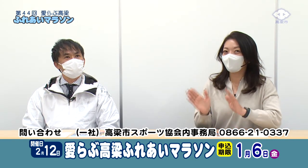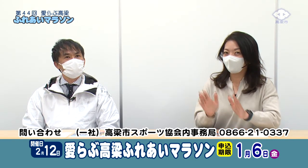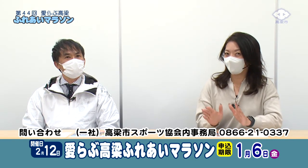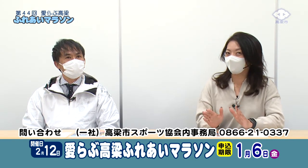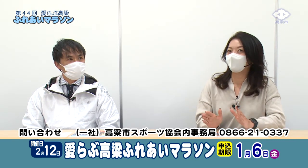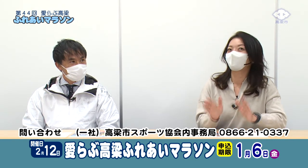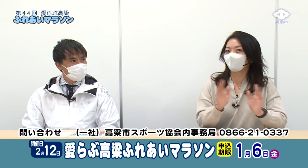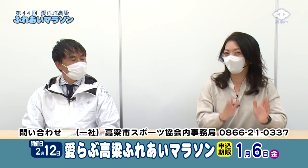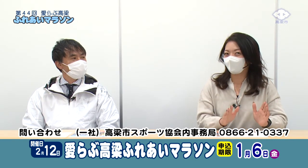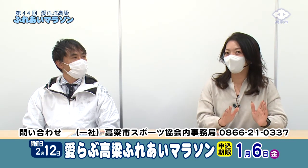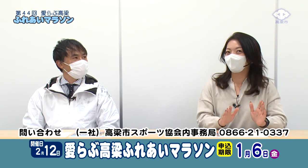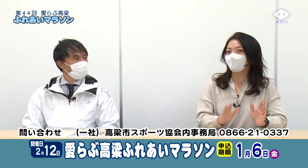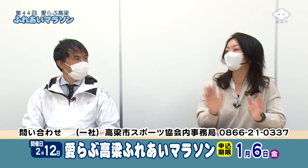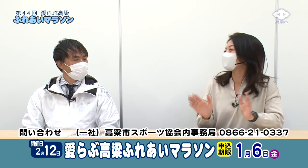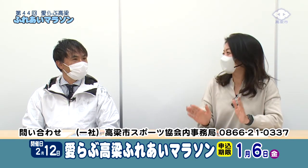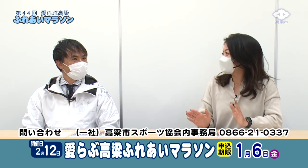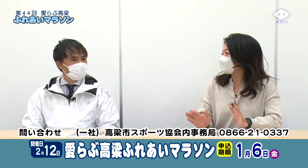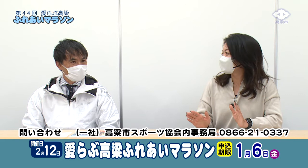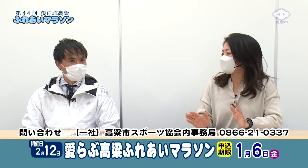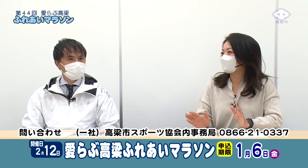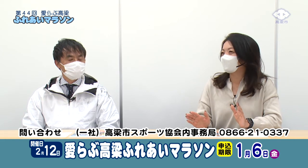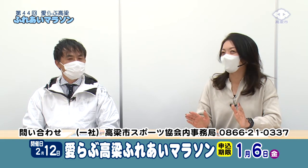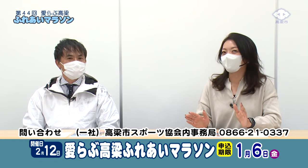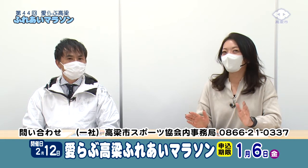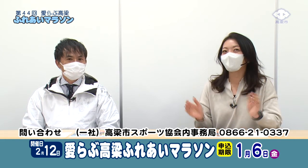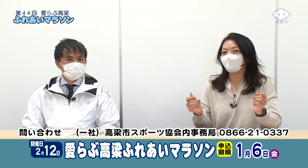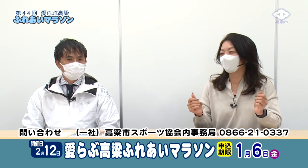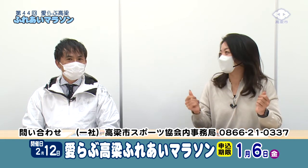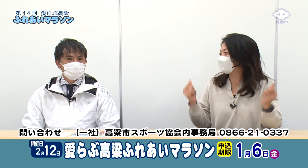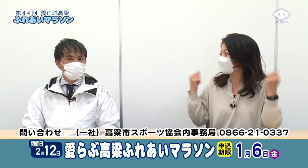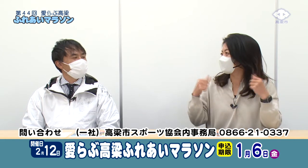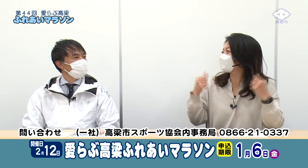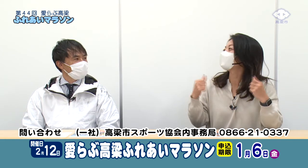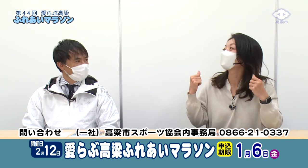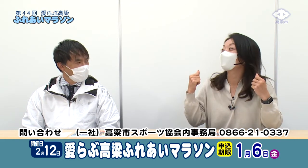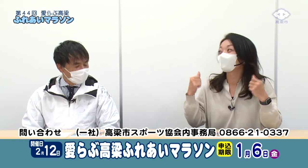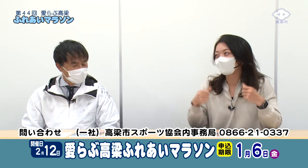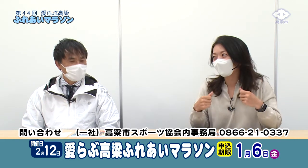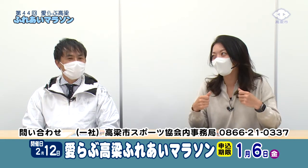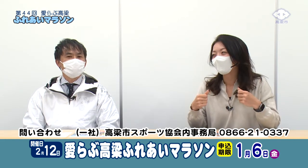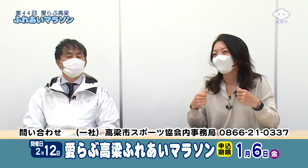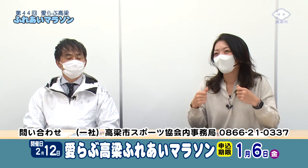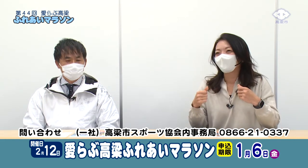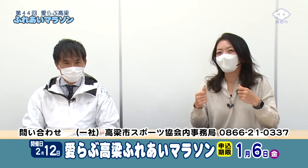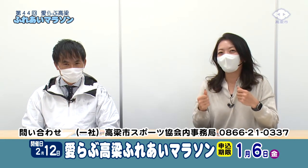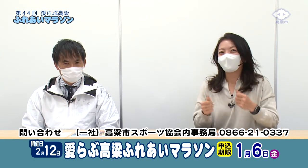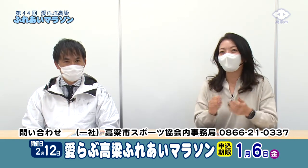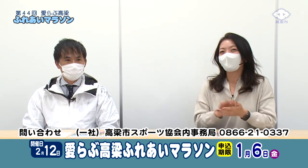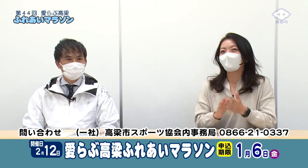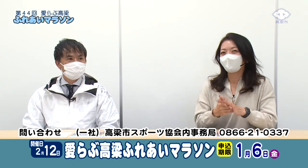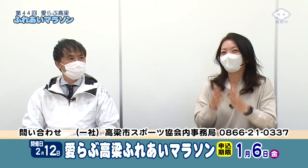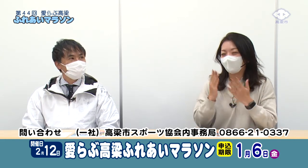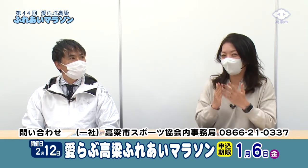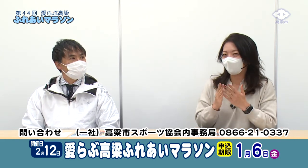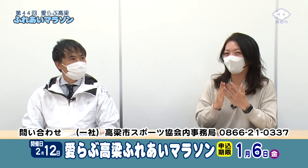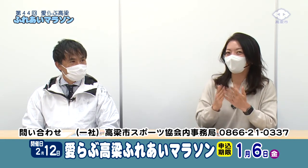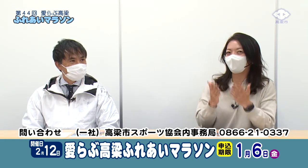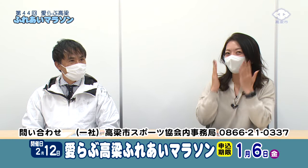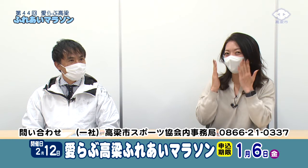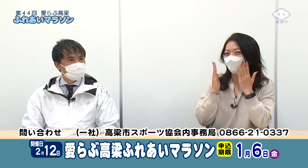さん、選手の皆さん、まあ、どちらもね、皆さんこう寒いでしょうから、ちゃんと来ていただいて、はい、またね、手洗い、うがい、そしてマスク着